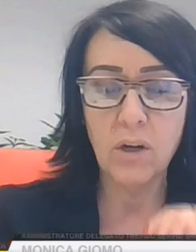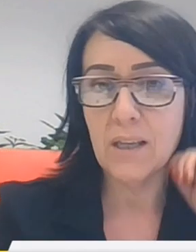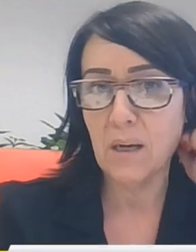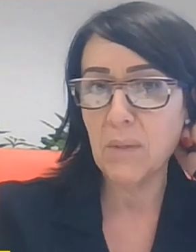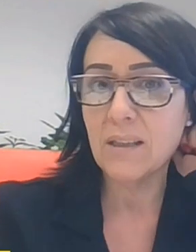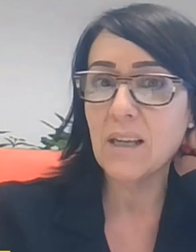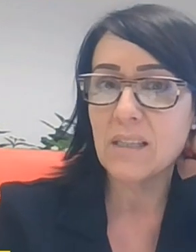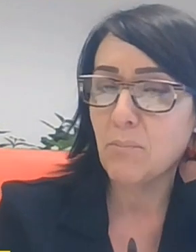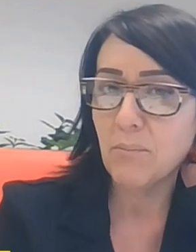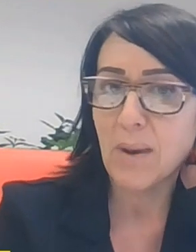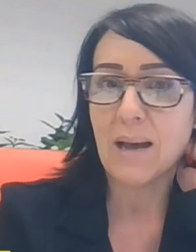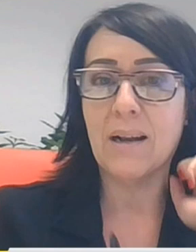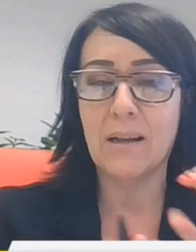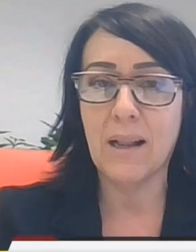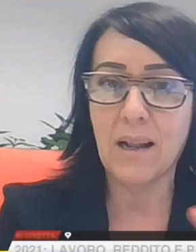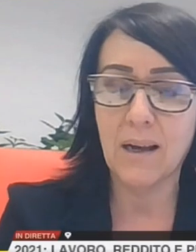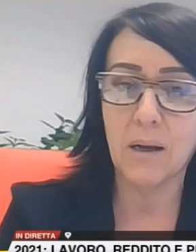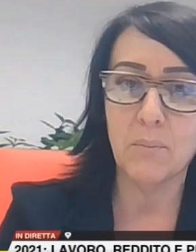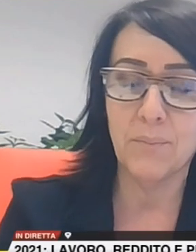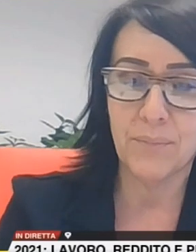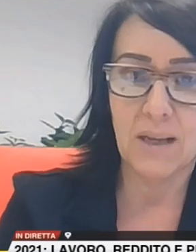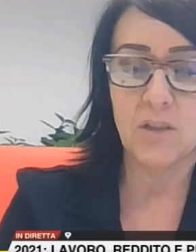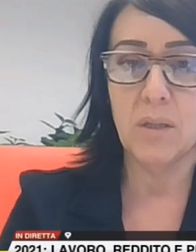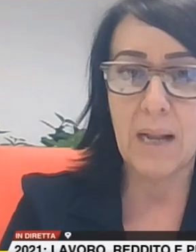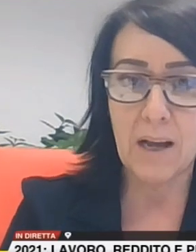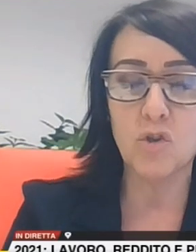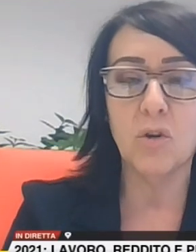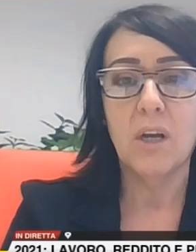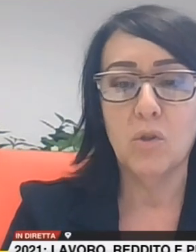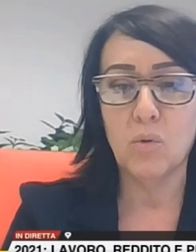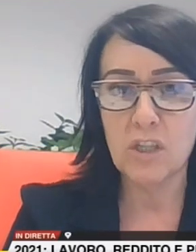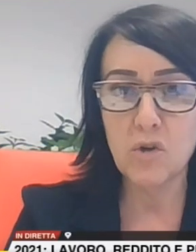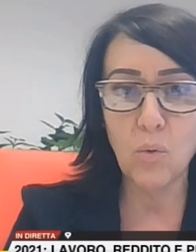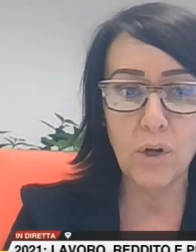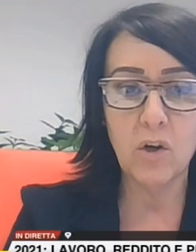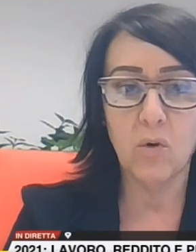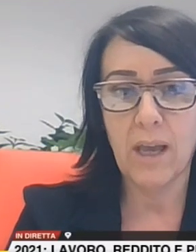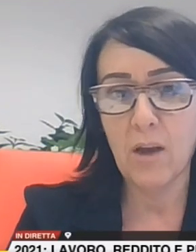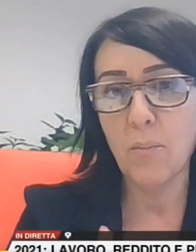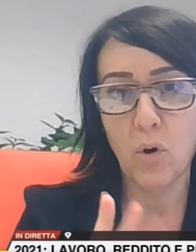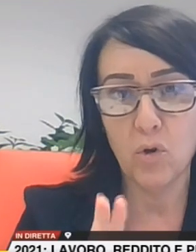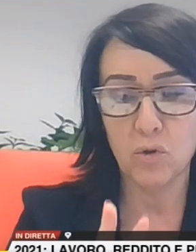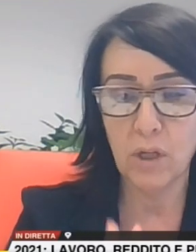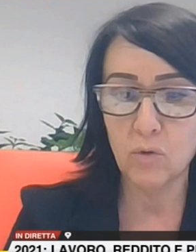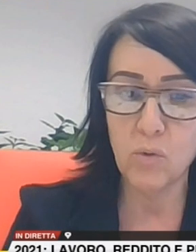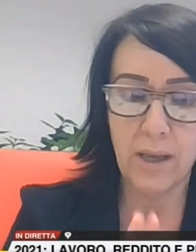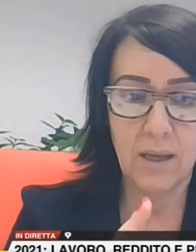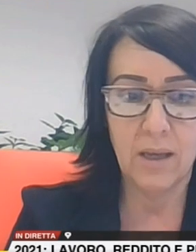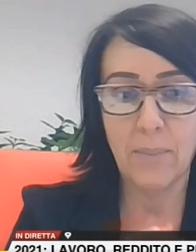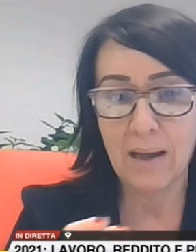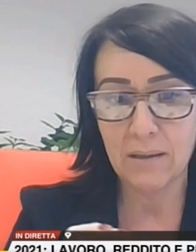do, chiaramente si parla nella legge di bilancio di un assegno unico che è composto da